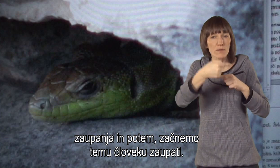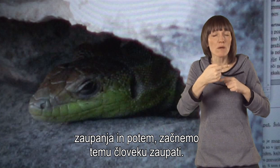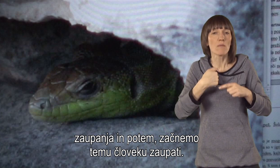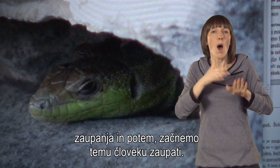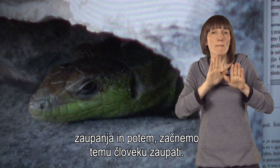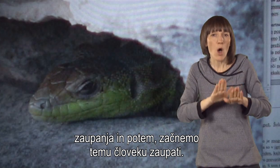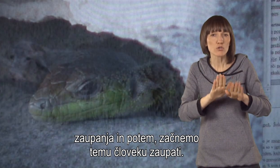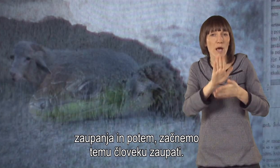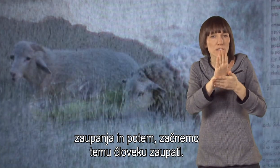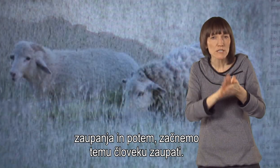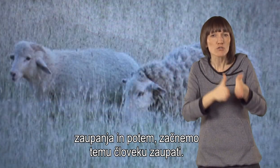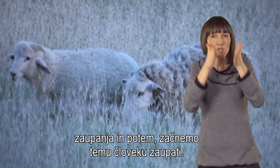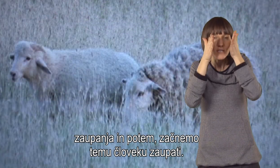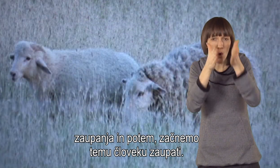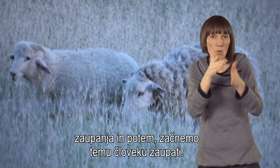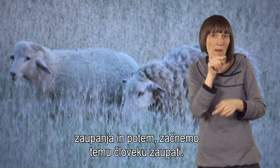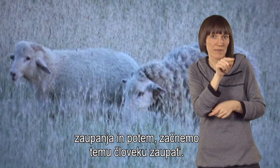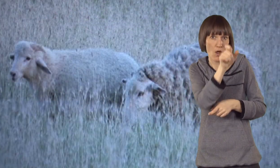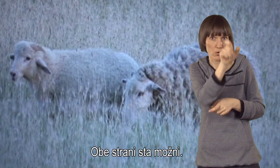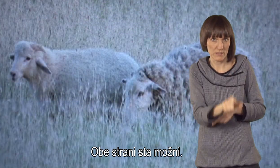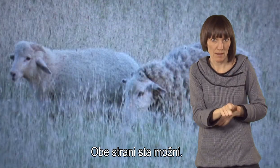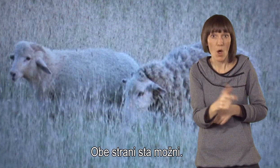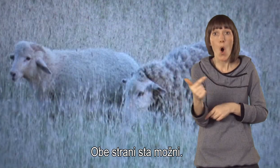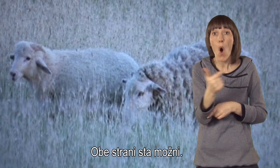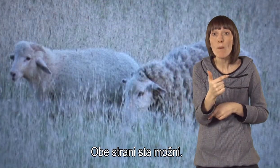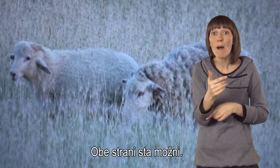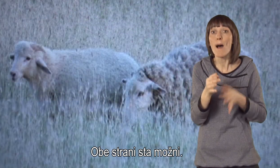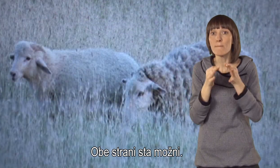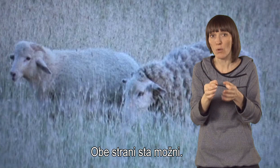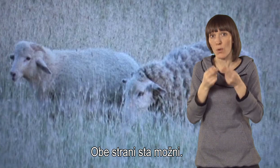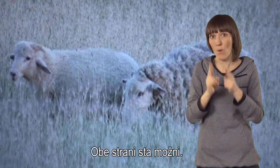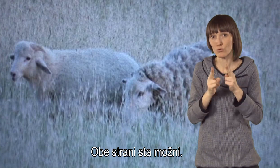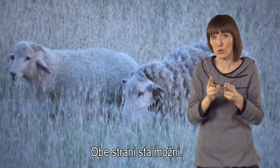potem začnemo temu človeku zaupati. Obe poti sta možni.